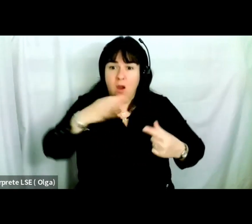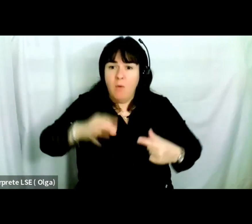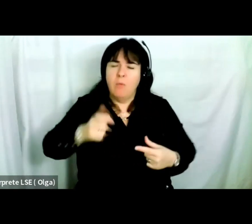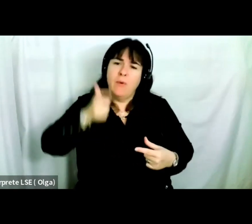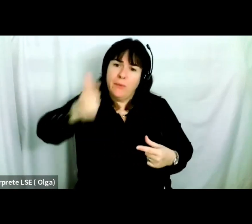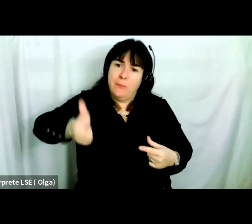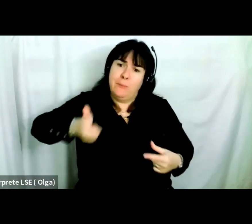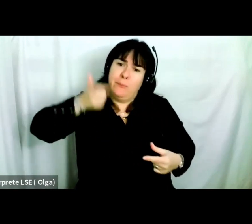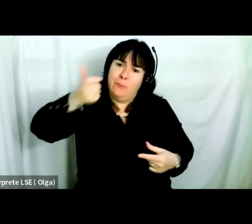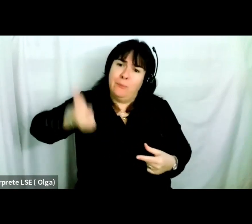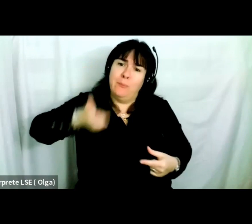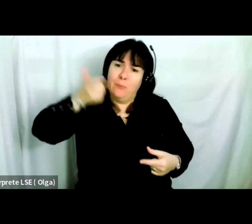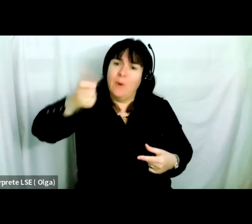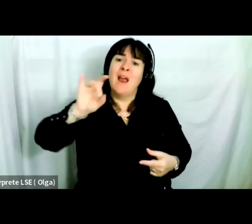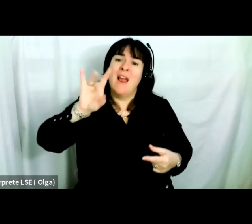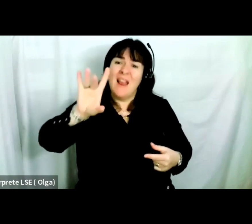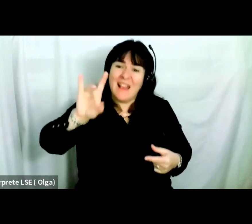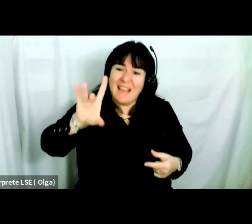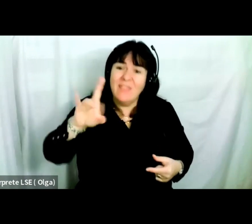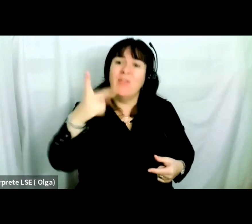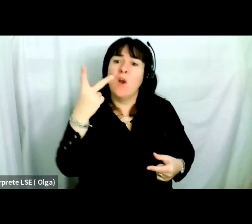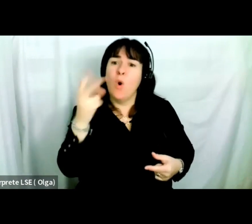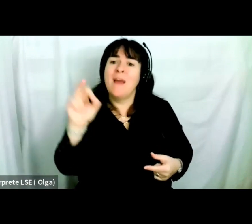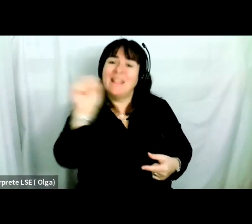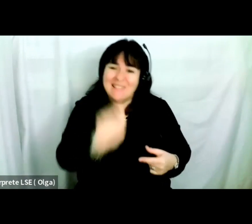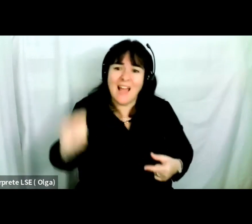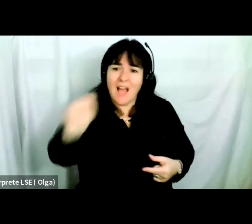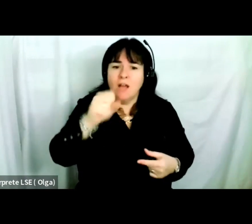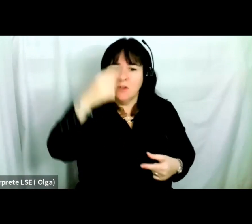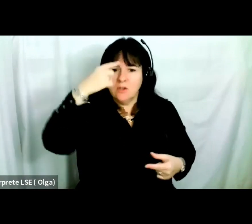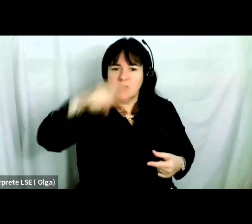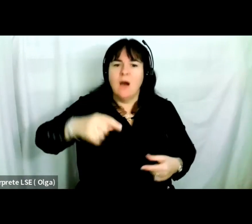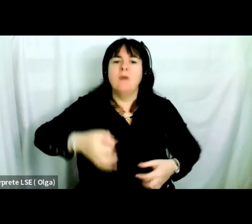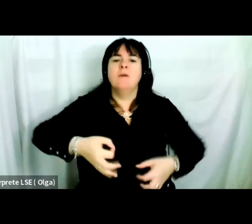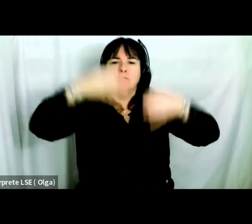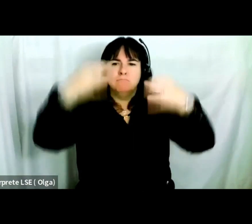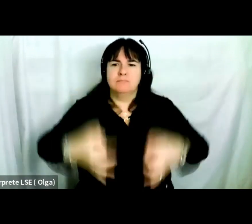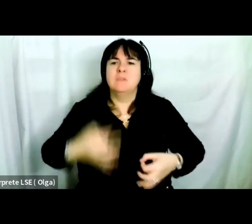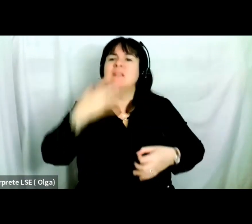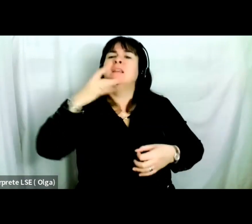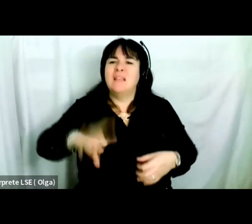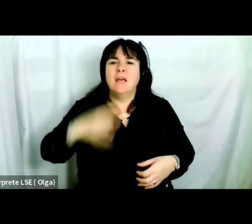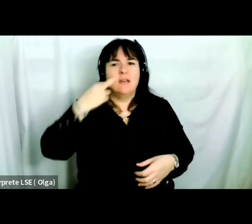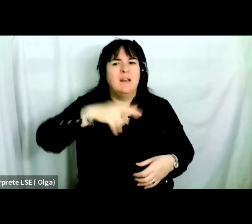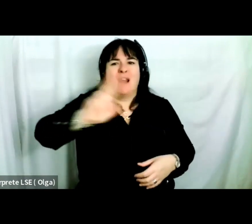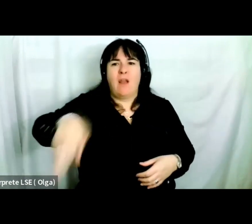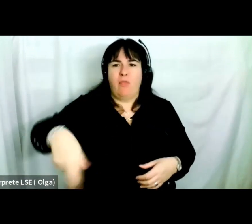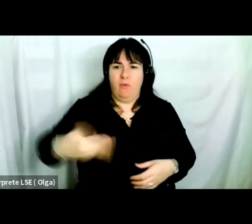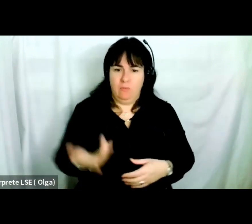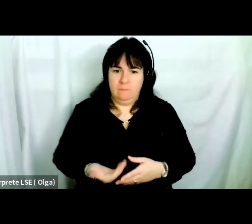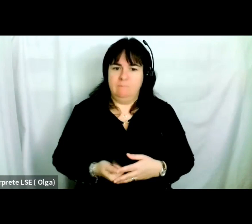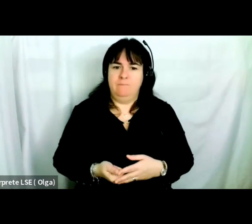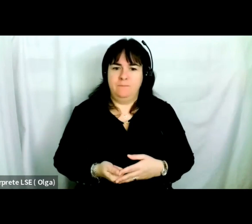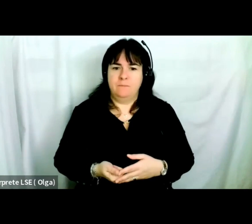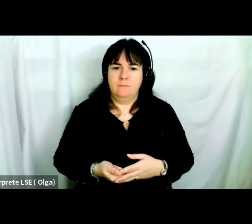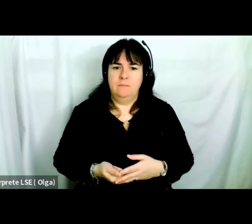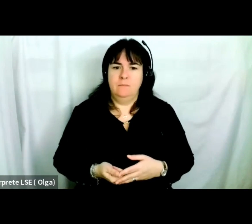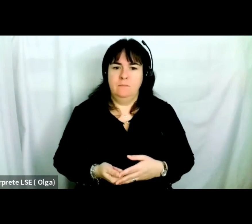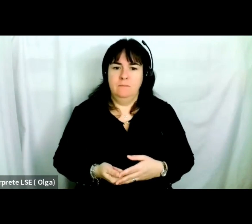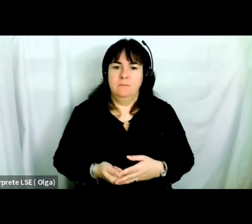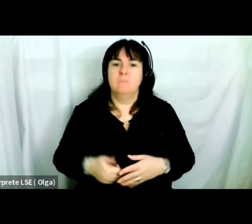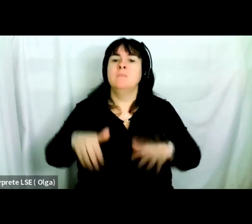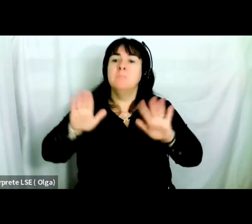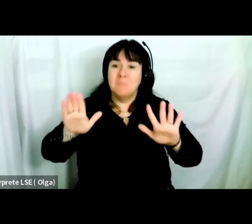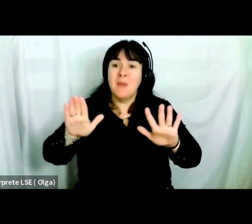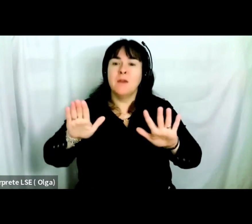o 20 años en saber definitivamente quién de las dos partes tiene la razón. Pero en el arbitraje